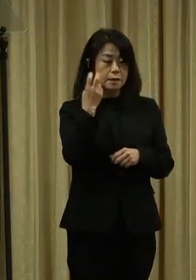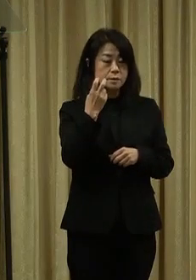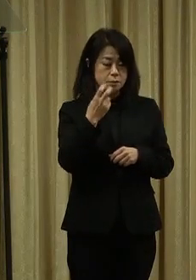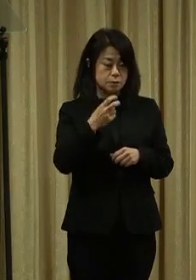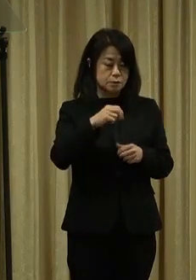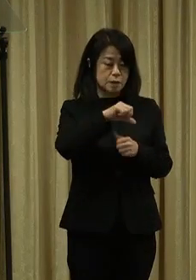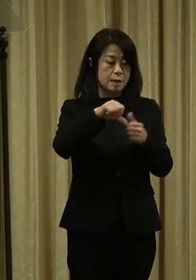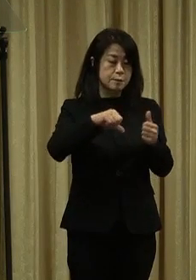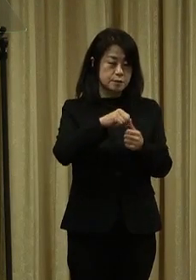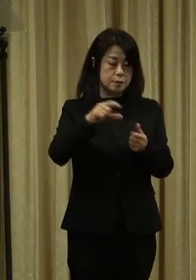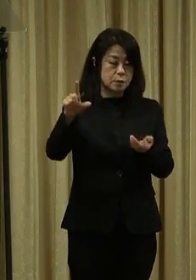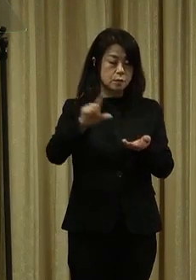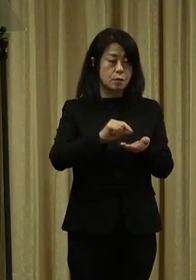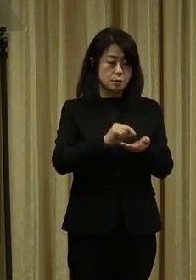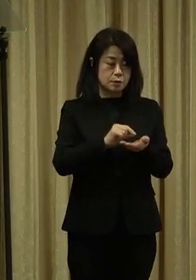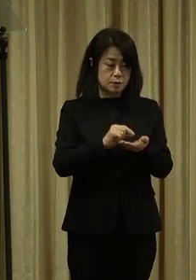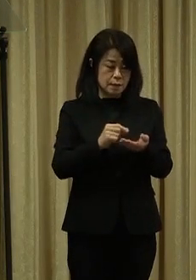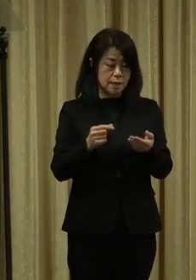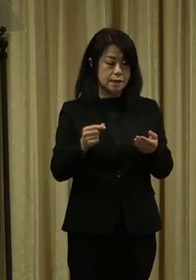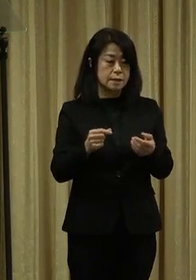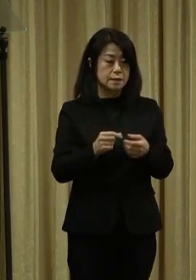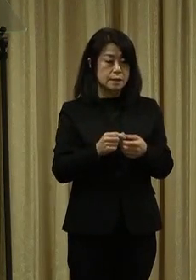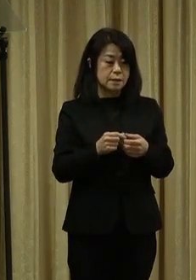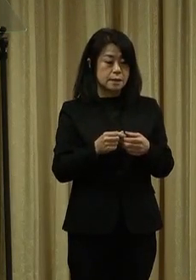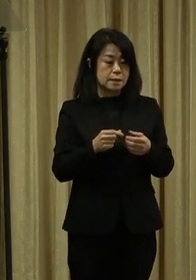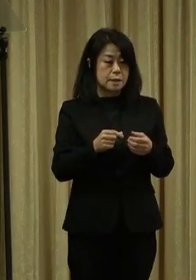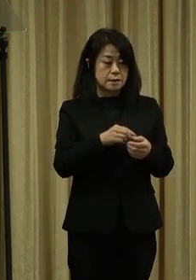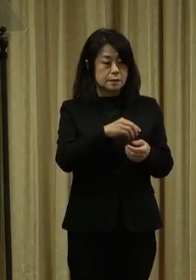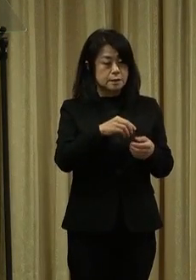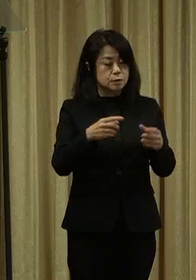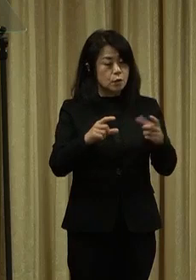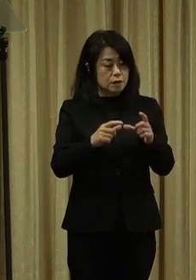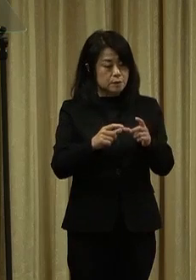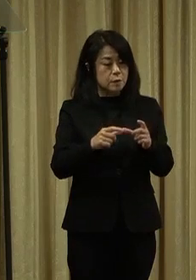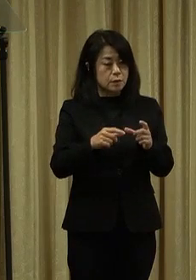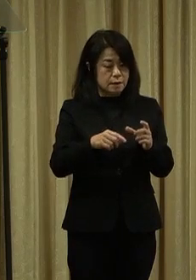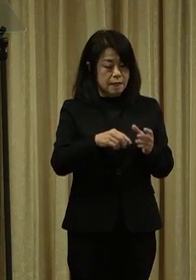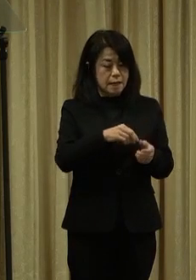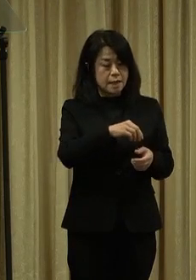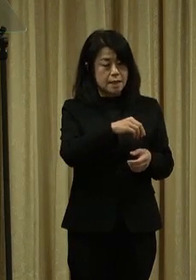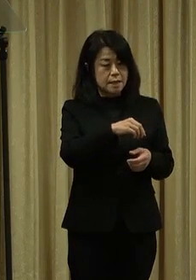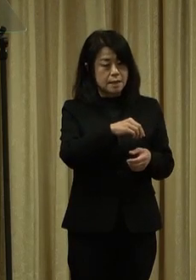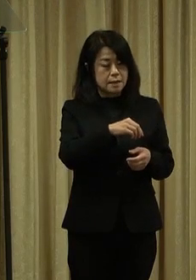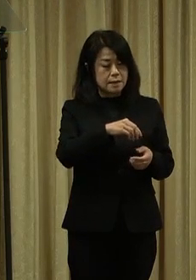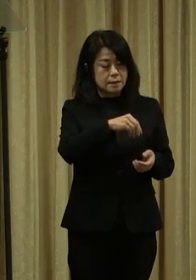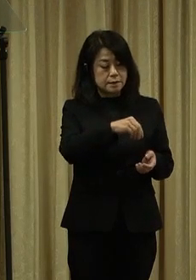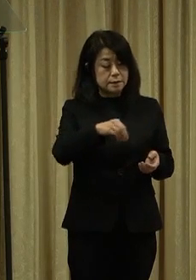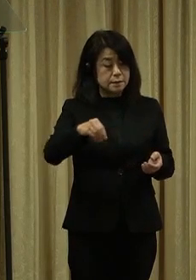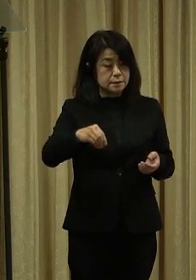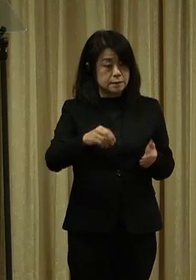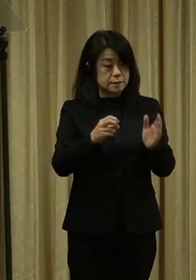アプリの導入や小規模な地熱発電導入の可能性調査を進めます。